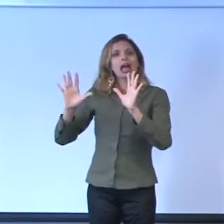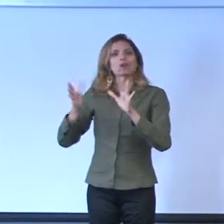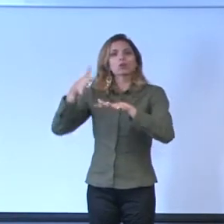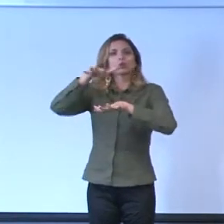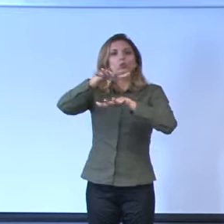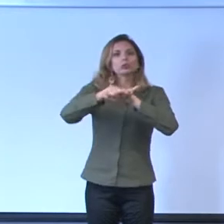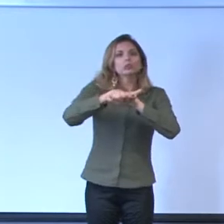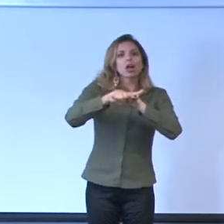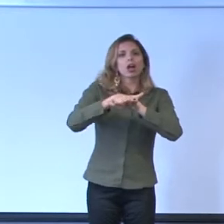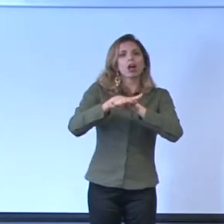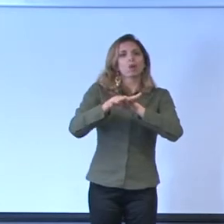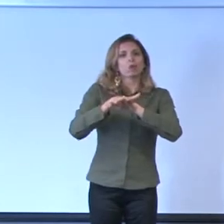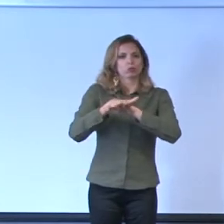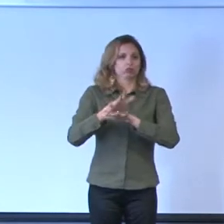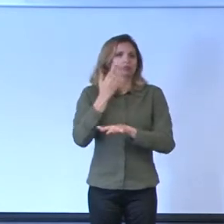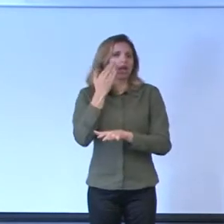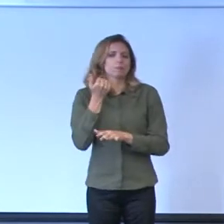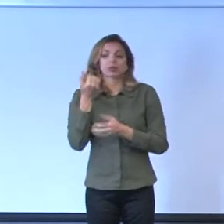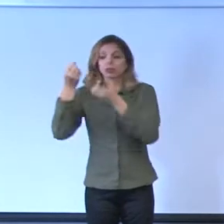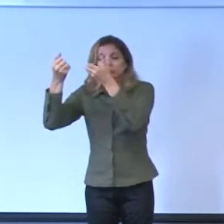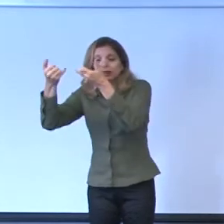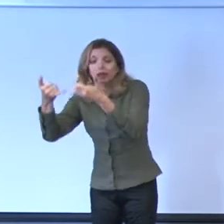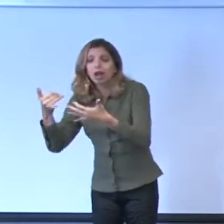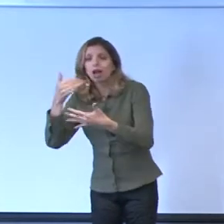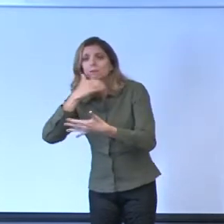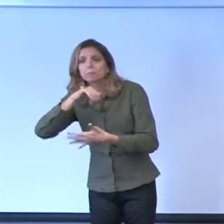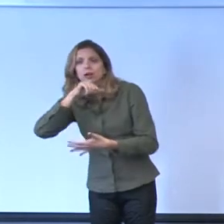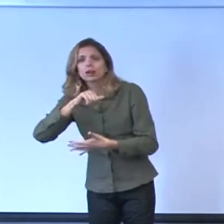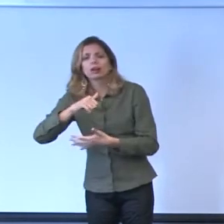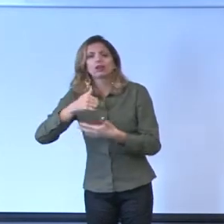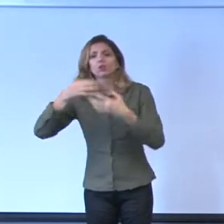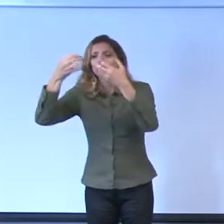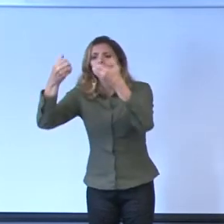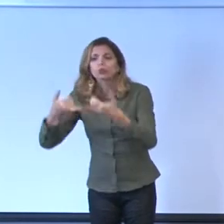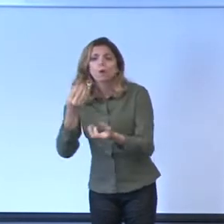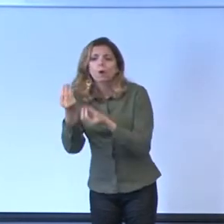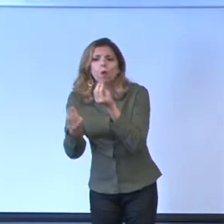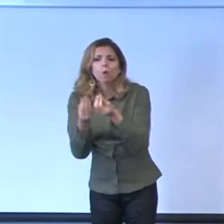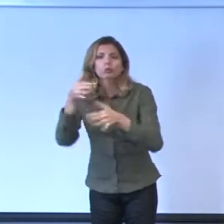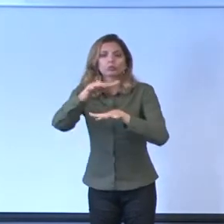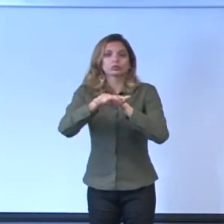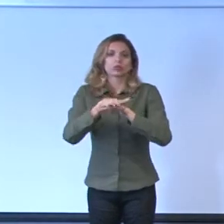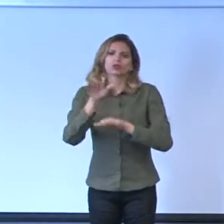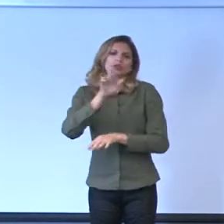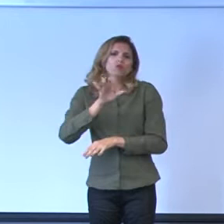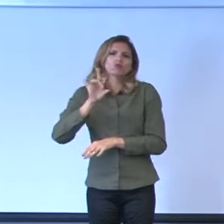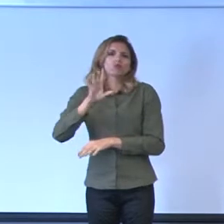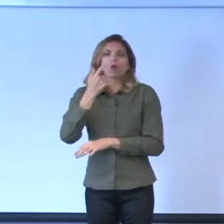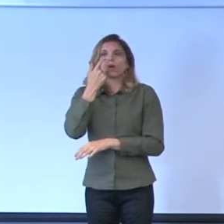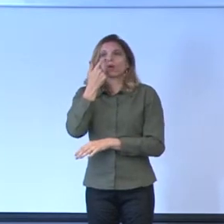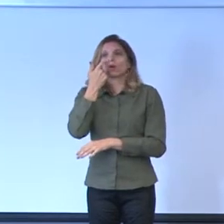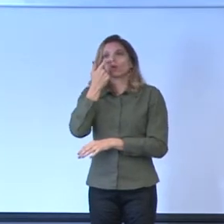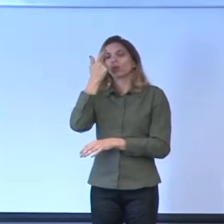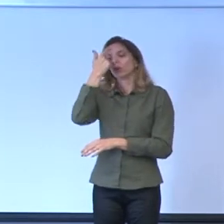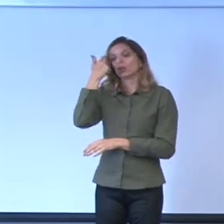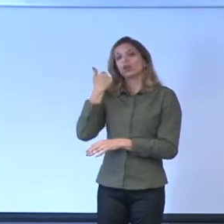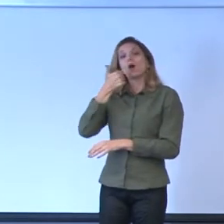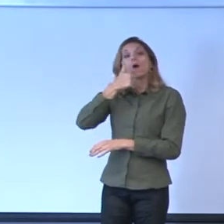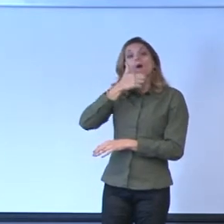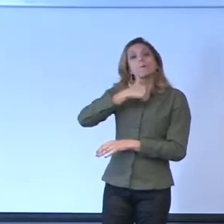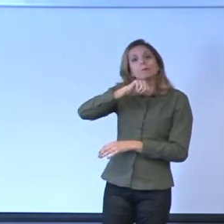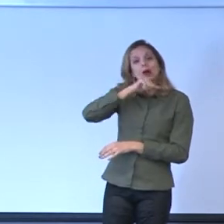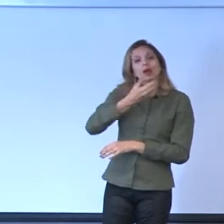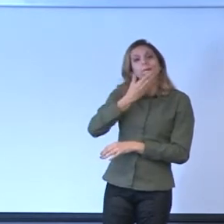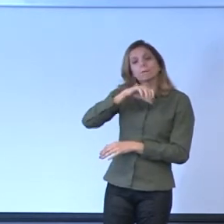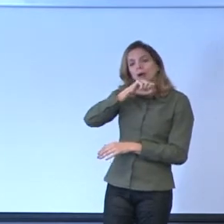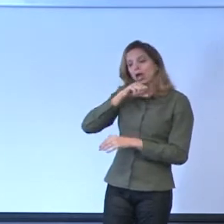na escola, no Brasil. Então, os pais, não só eles levavam questões específicas,